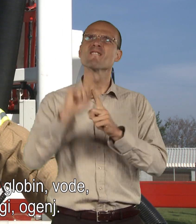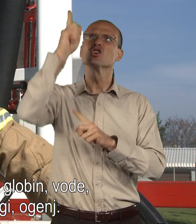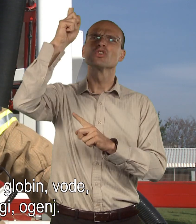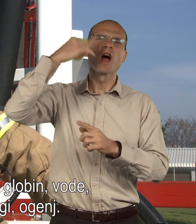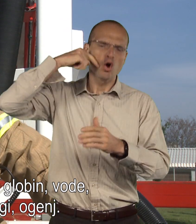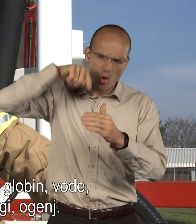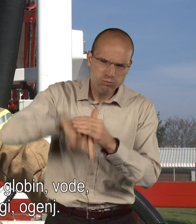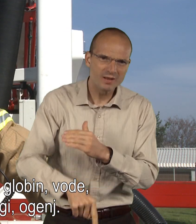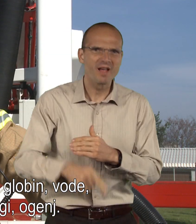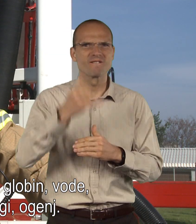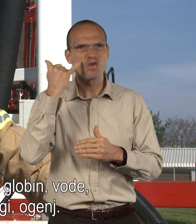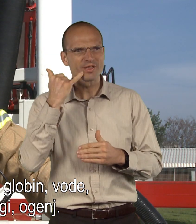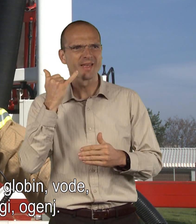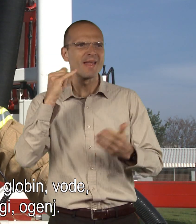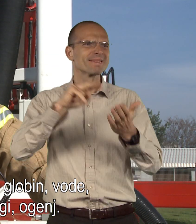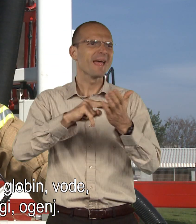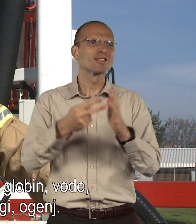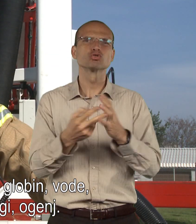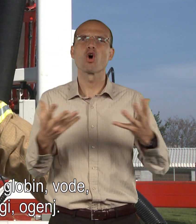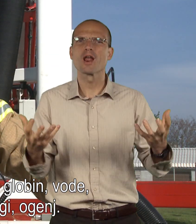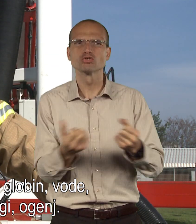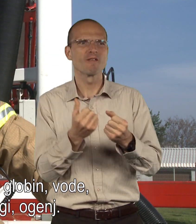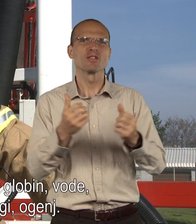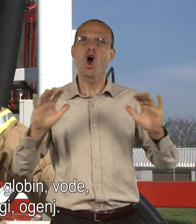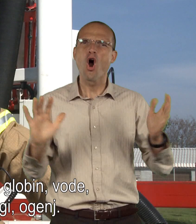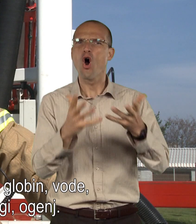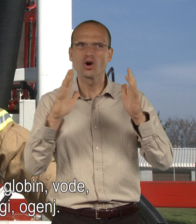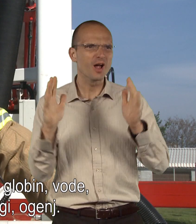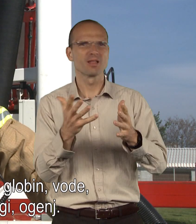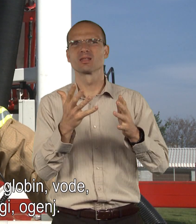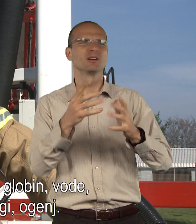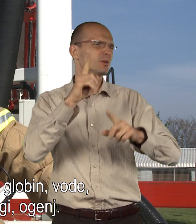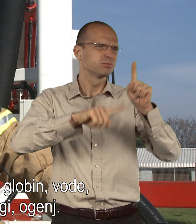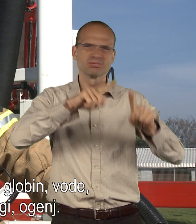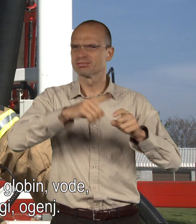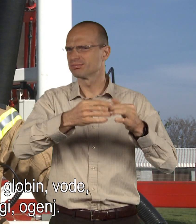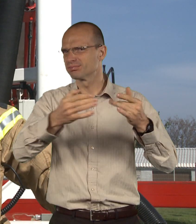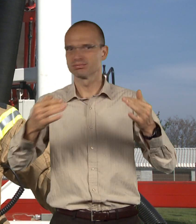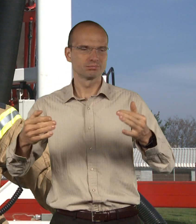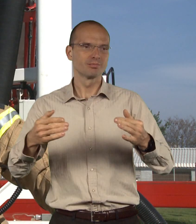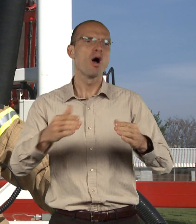globin, vode, tehnični posegi, ogenj, vse zadnje.